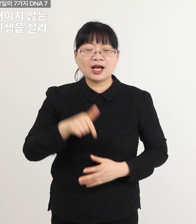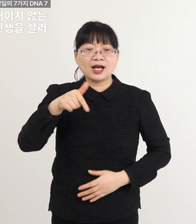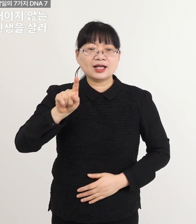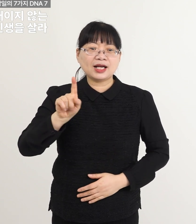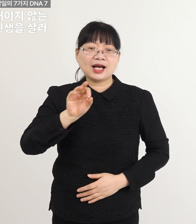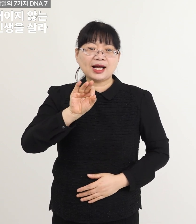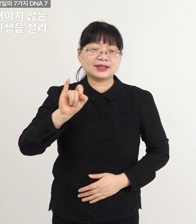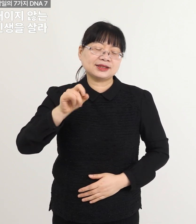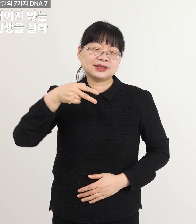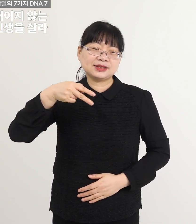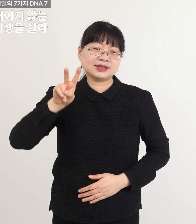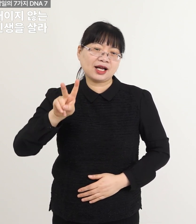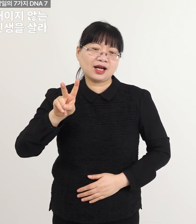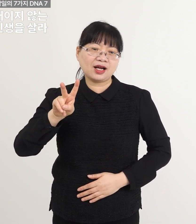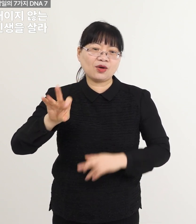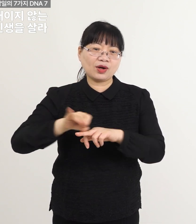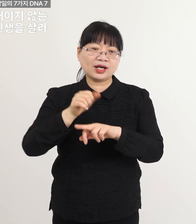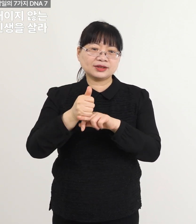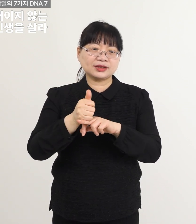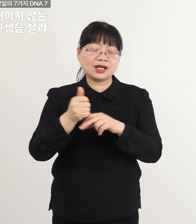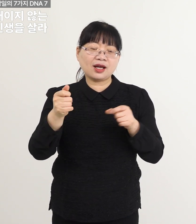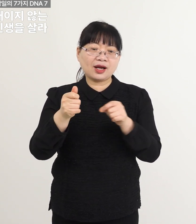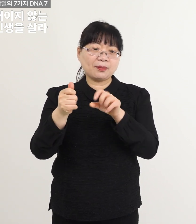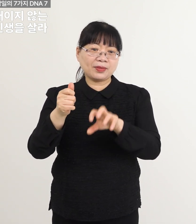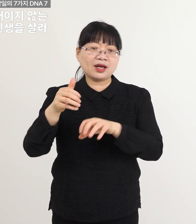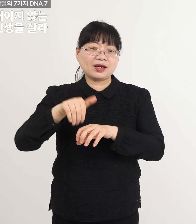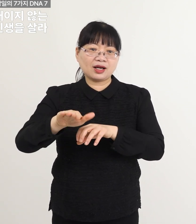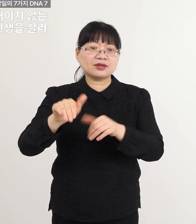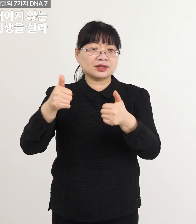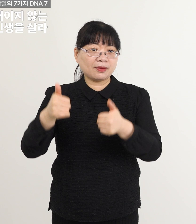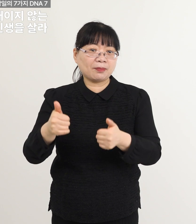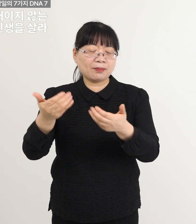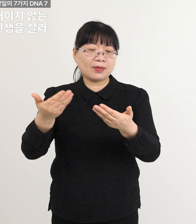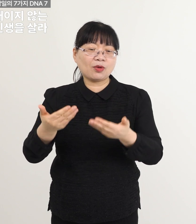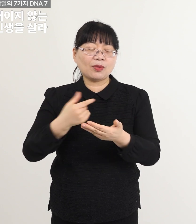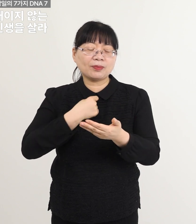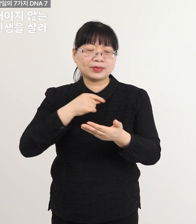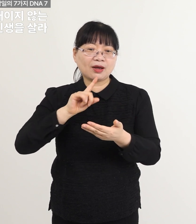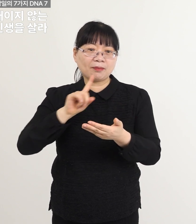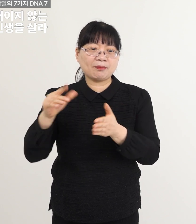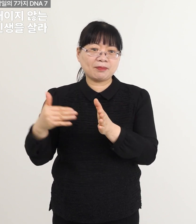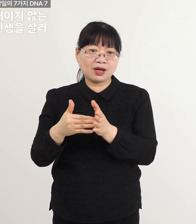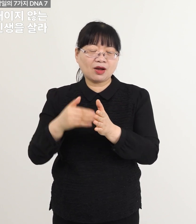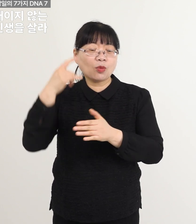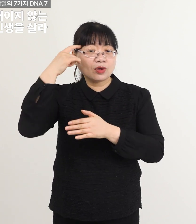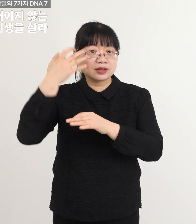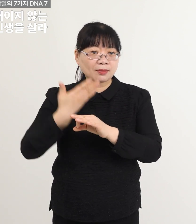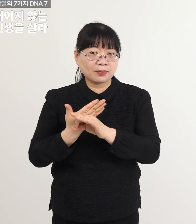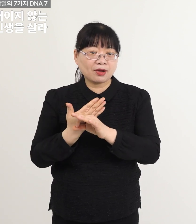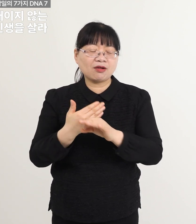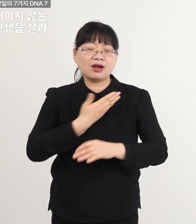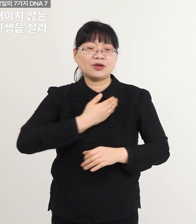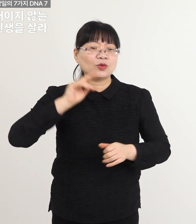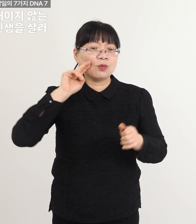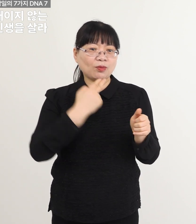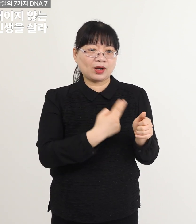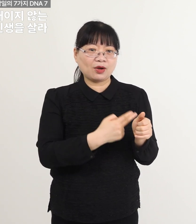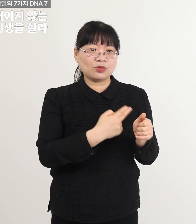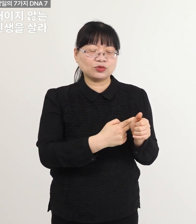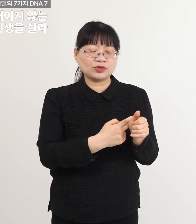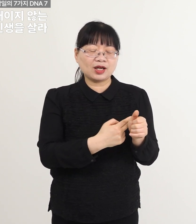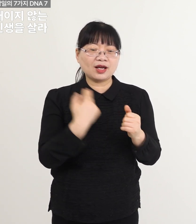가이사 황제 앞에 가서 재판받겠다. 왜냐하면 사도 바울은